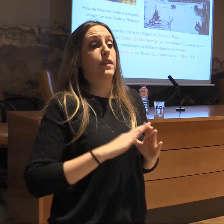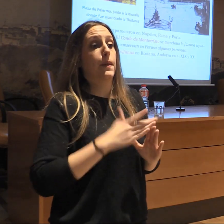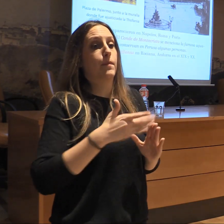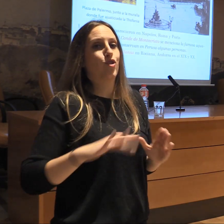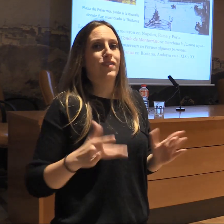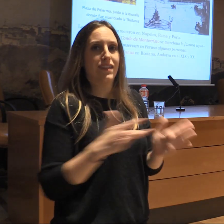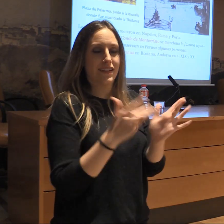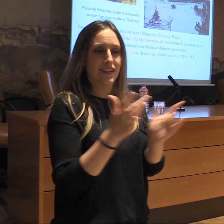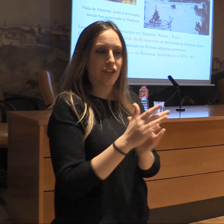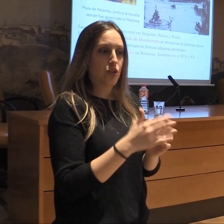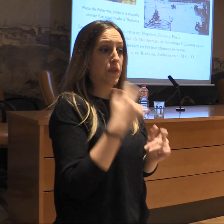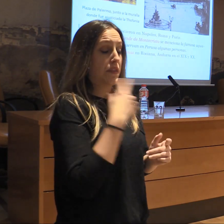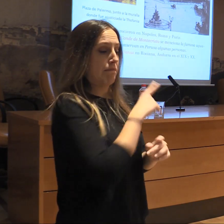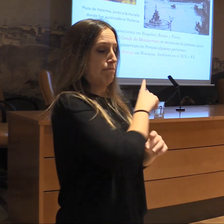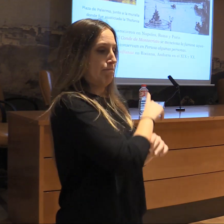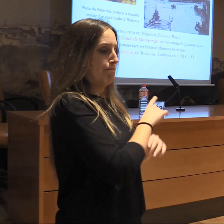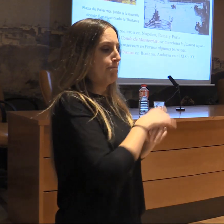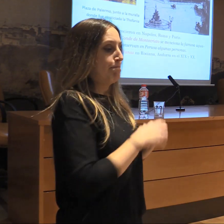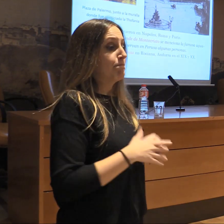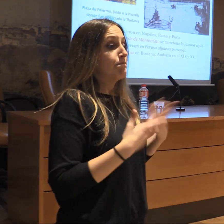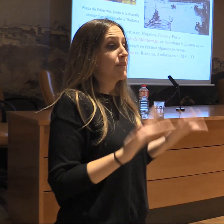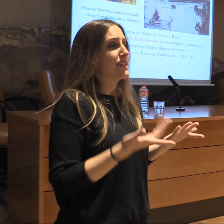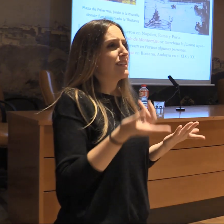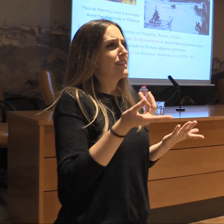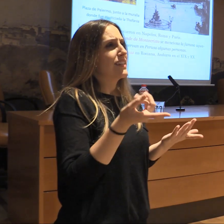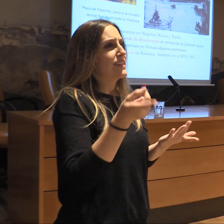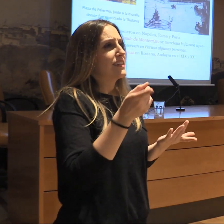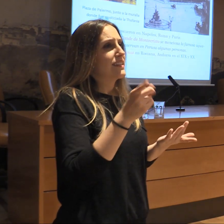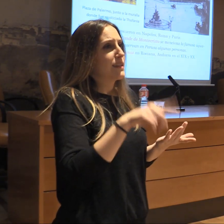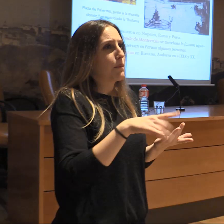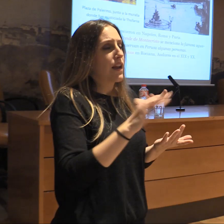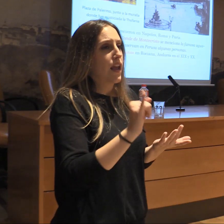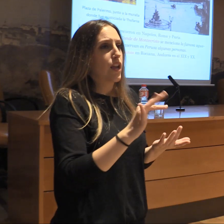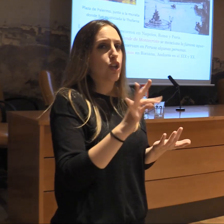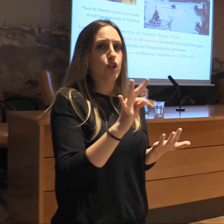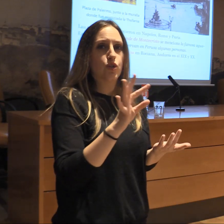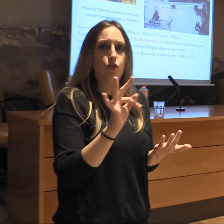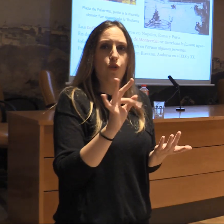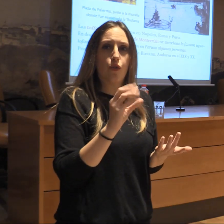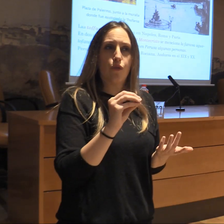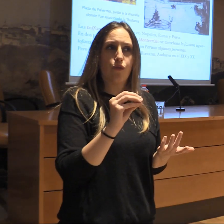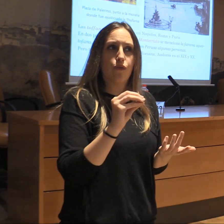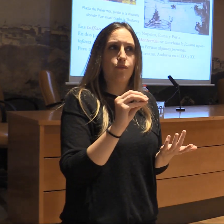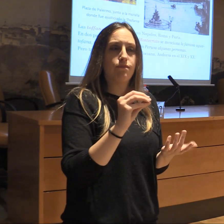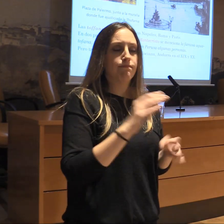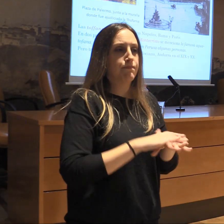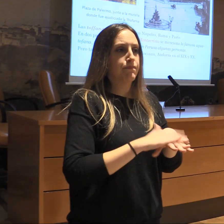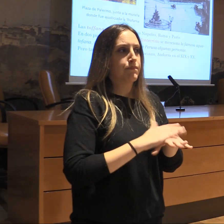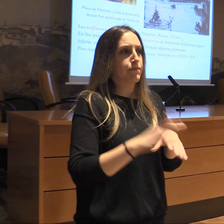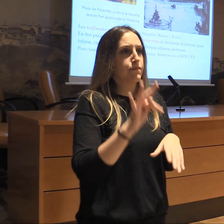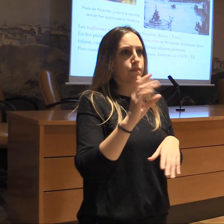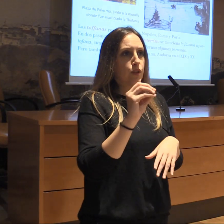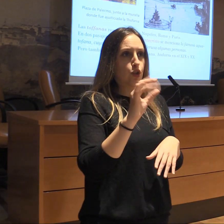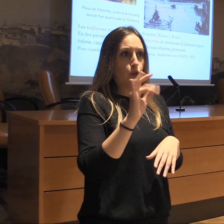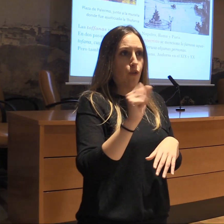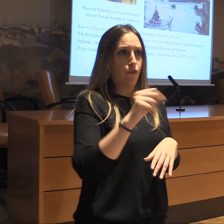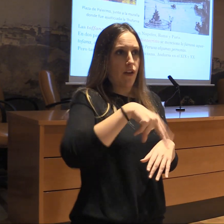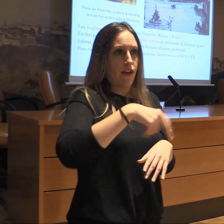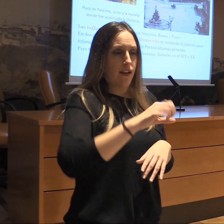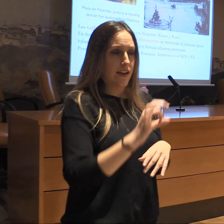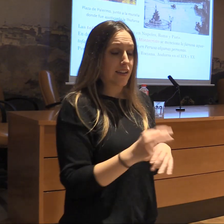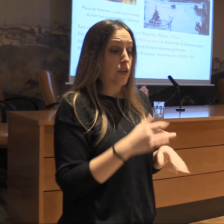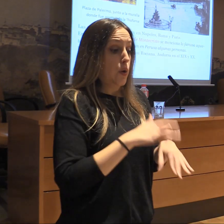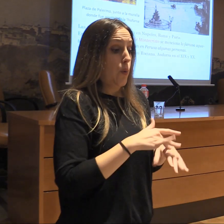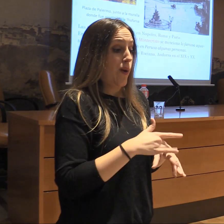en Perusa algunas personas. Y luego también hay tofanas, cuando he dado algunas charlas en un pueblo